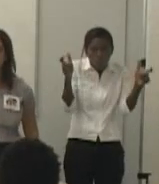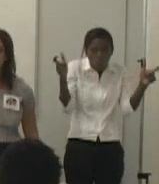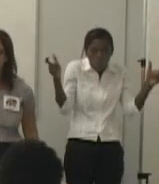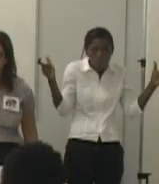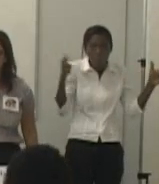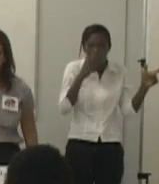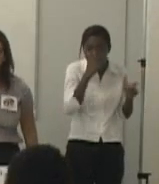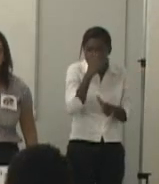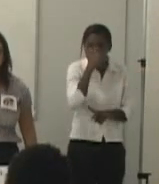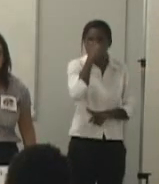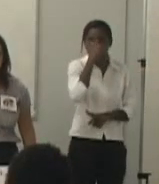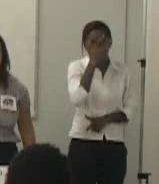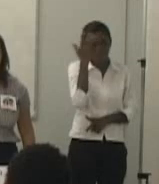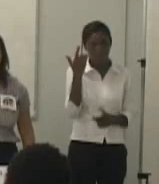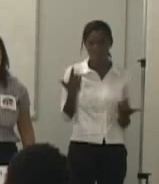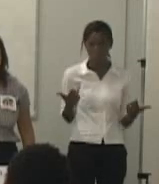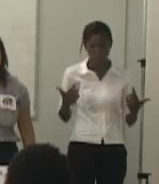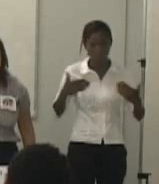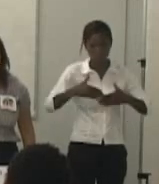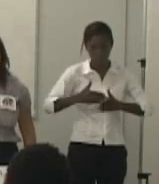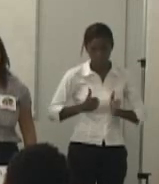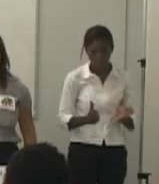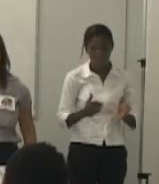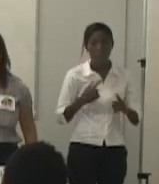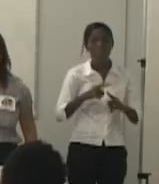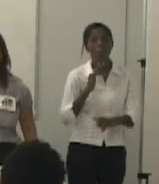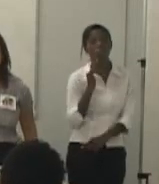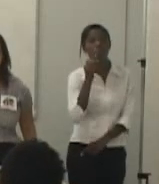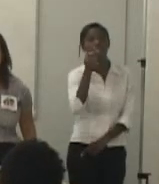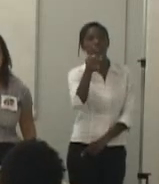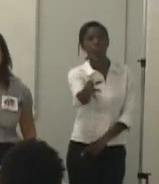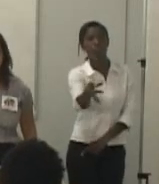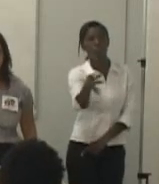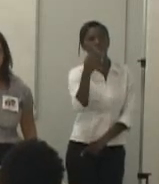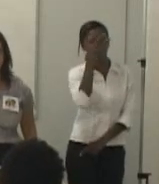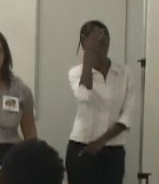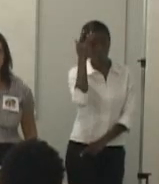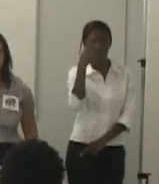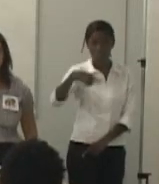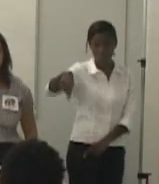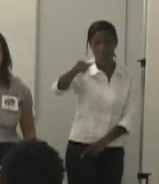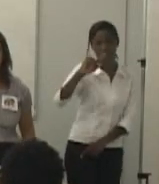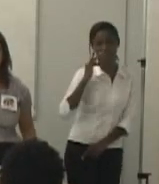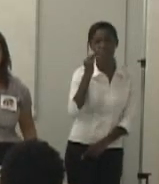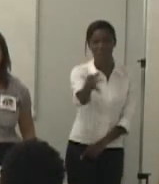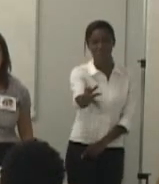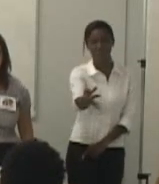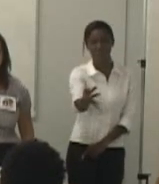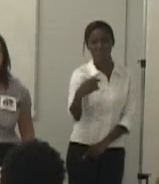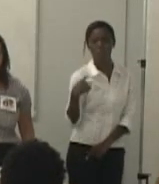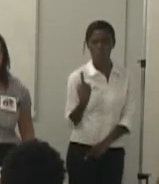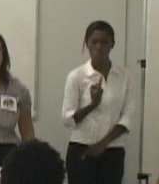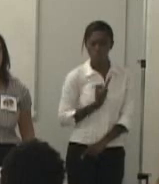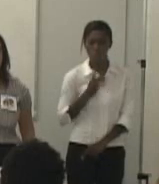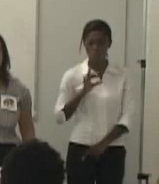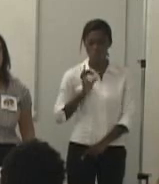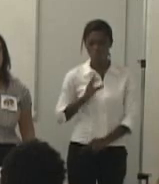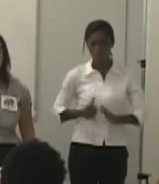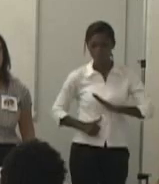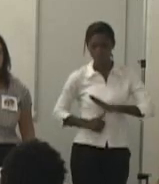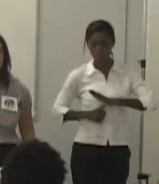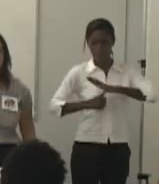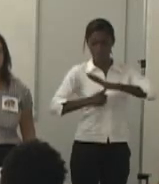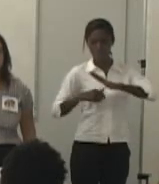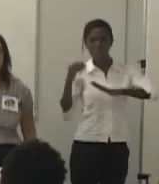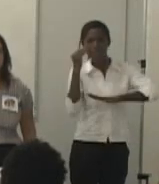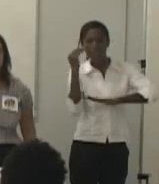disso que é o futuro o futuro da nação brasileira vocês são o futuro Nós só temos que ser um instrumento para que